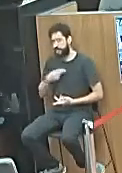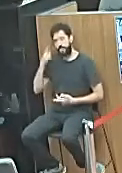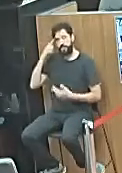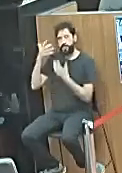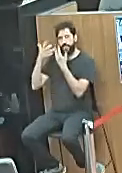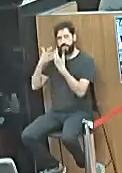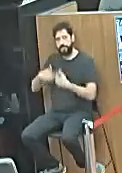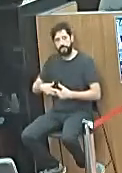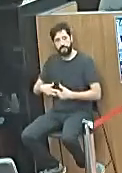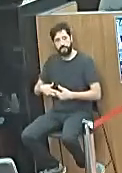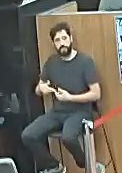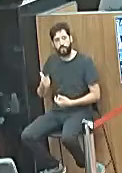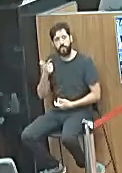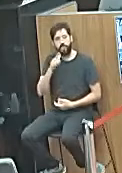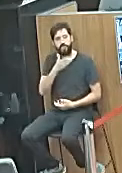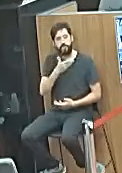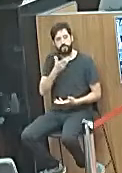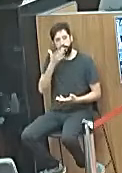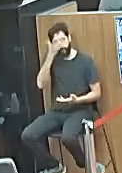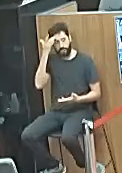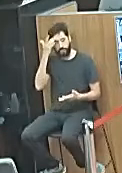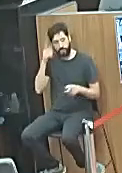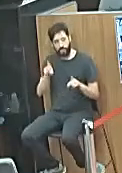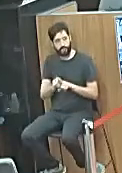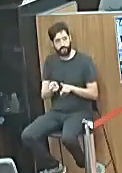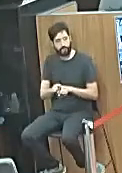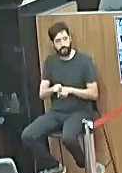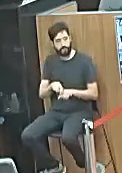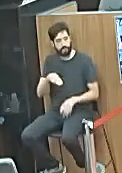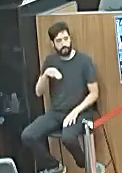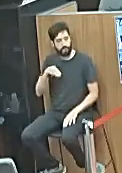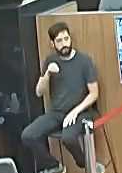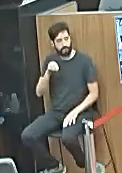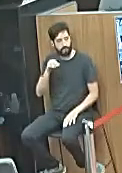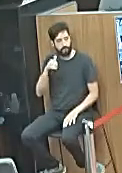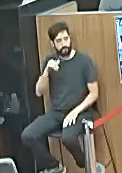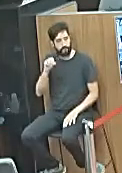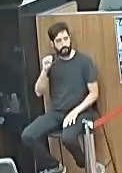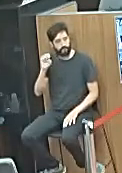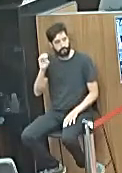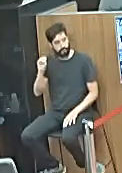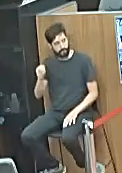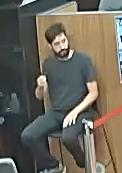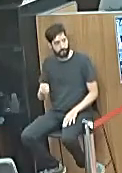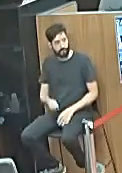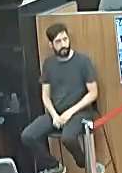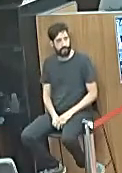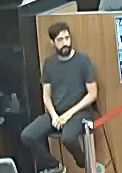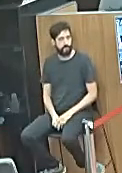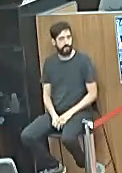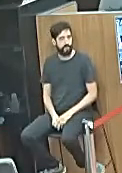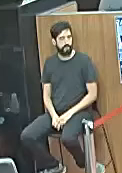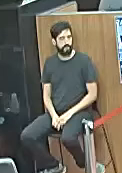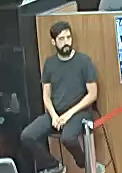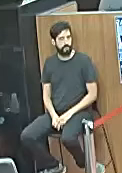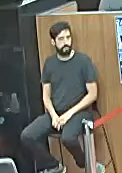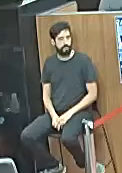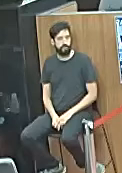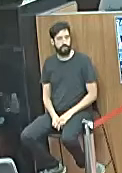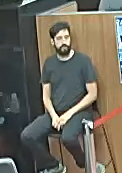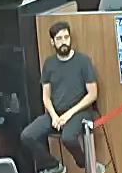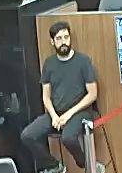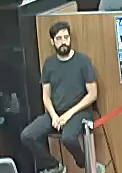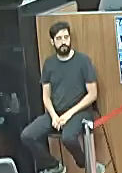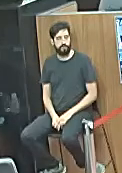e outro companheiro que estava aí o moisés o rei do pedal aos adentraram